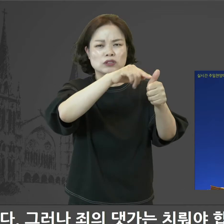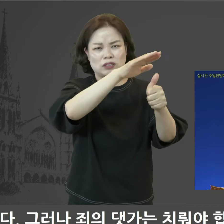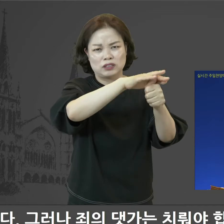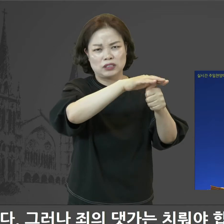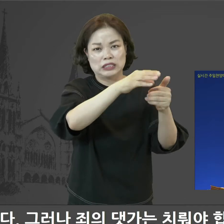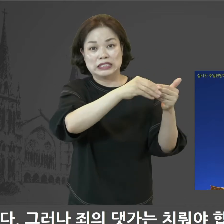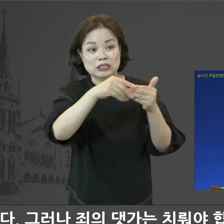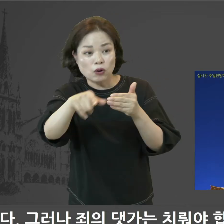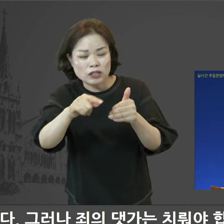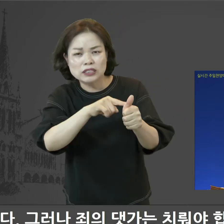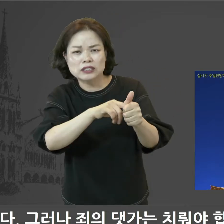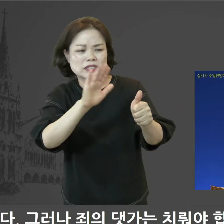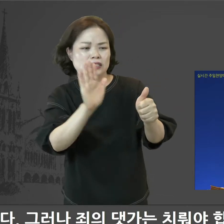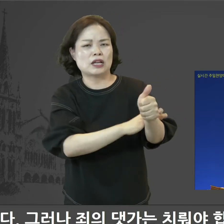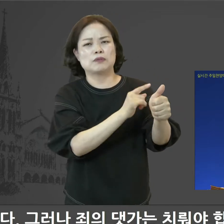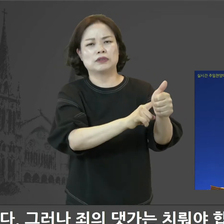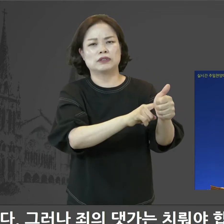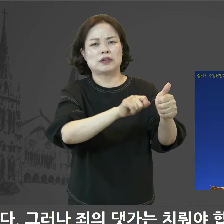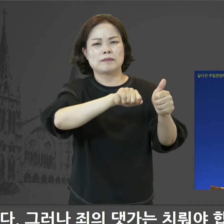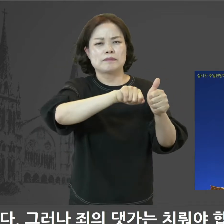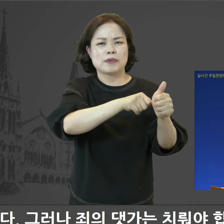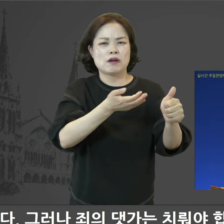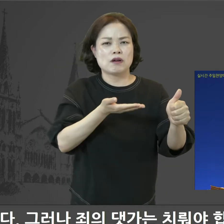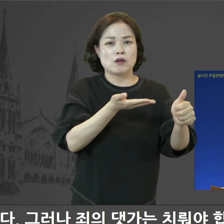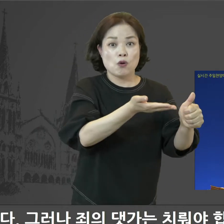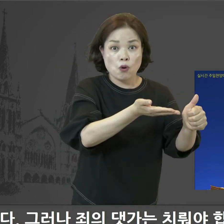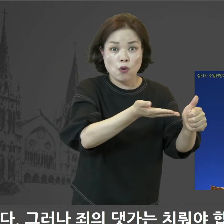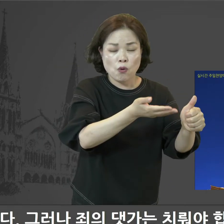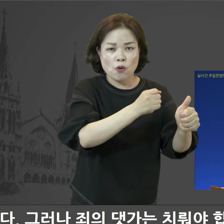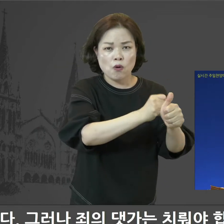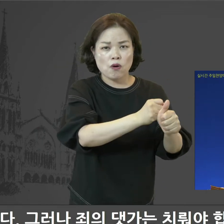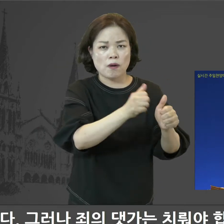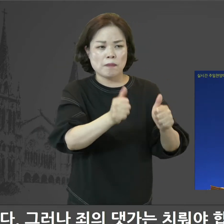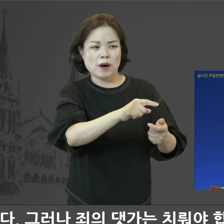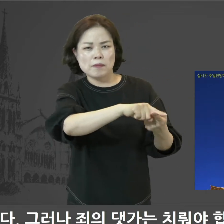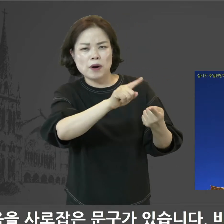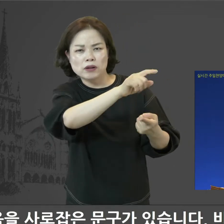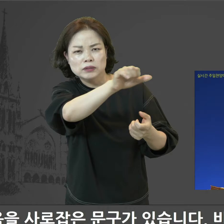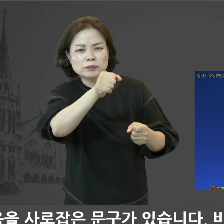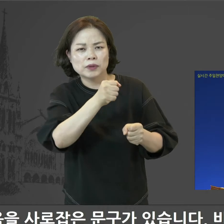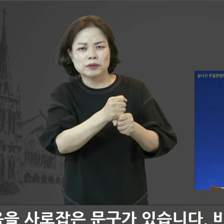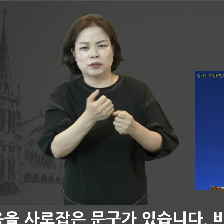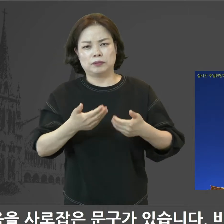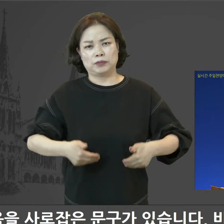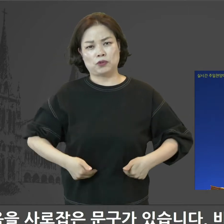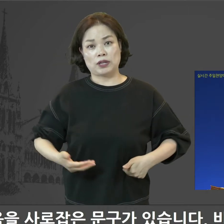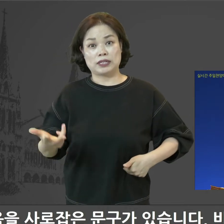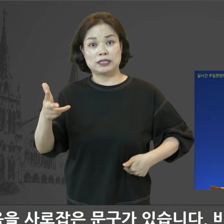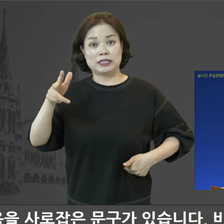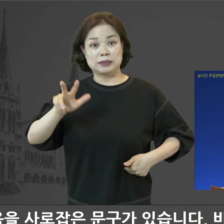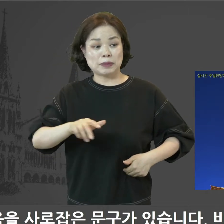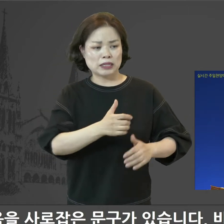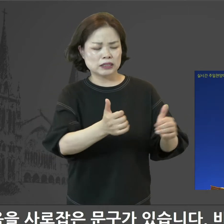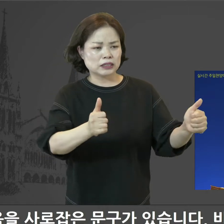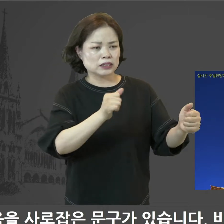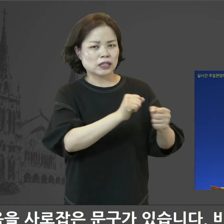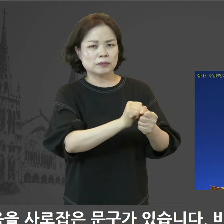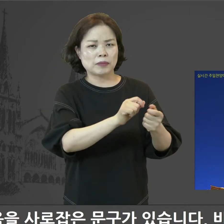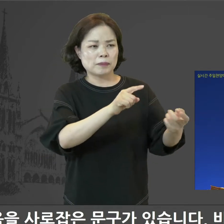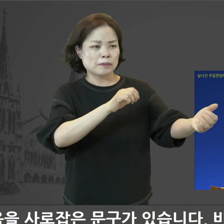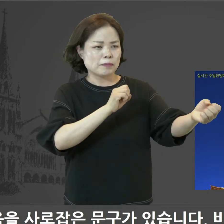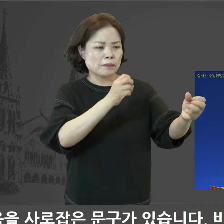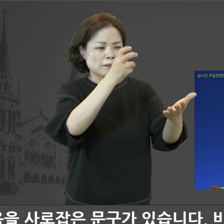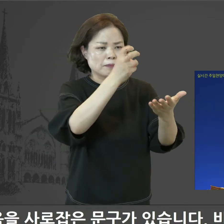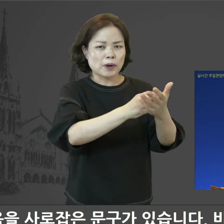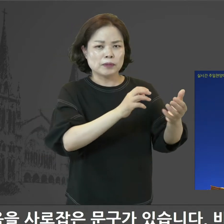주역들이다. 잘못했을 때 엄벌에 처함으로써 사법 정의를 실현하는 것도 필요하지만 이들이 응당한 처벌을